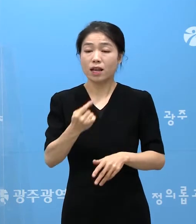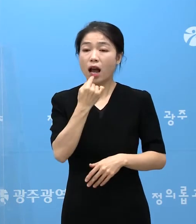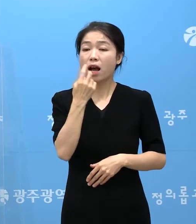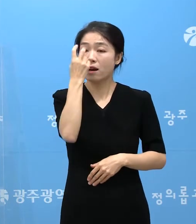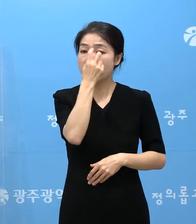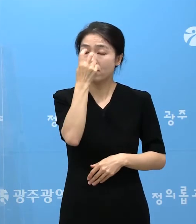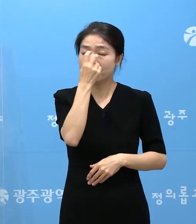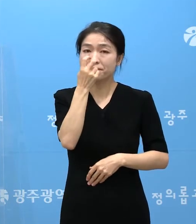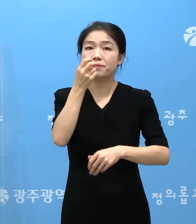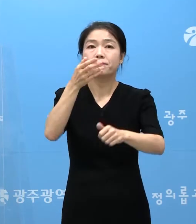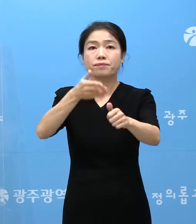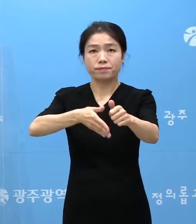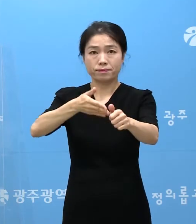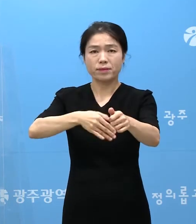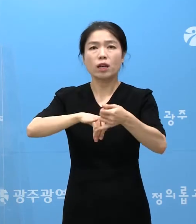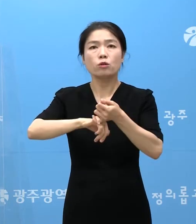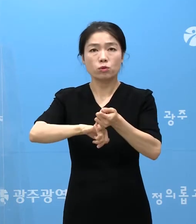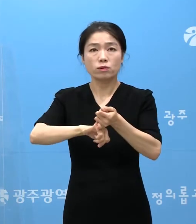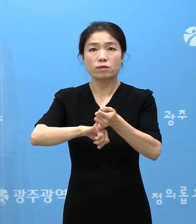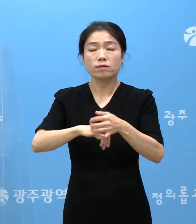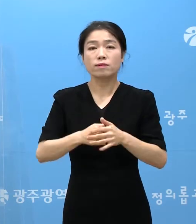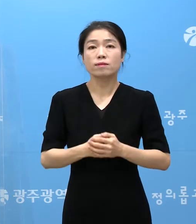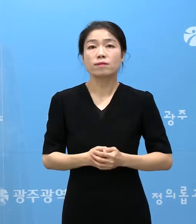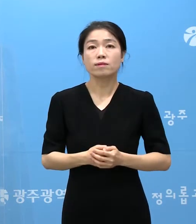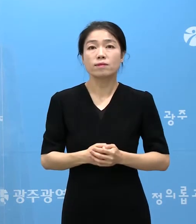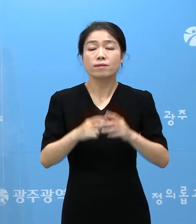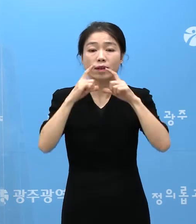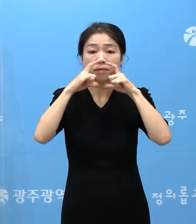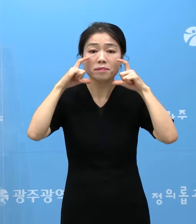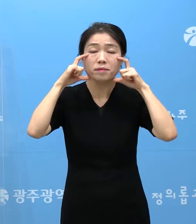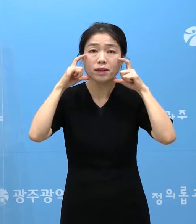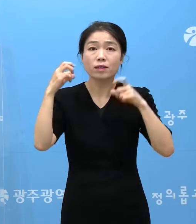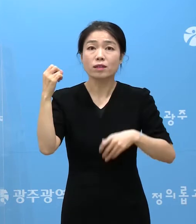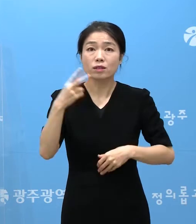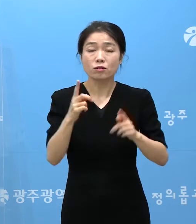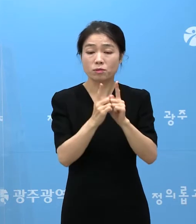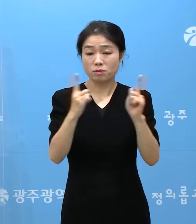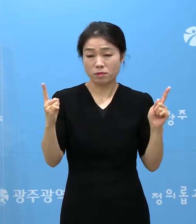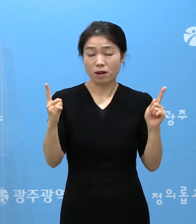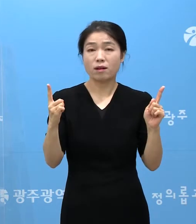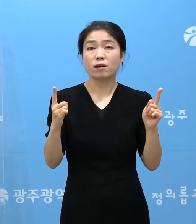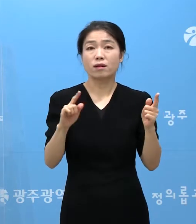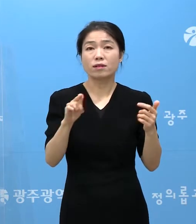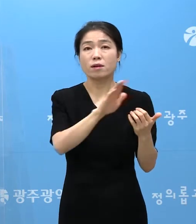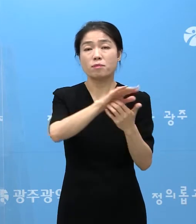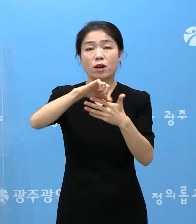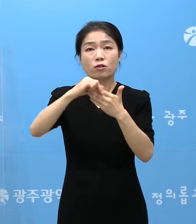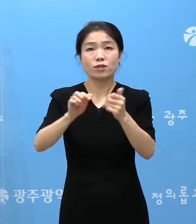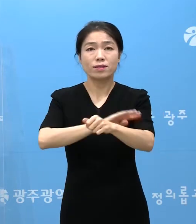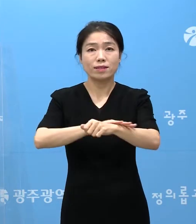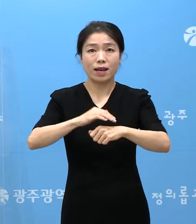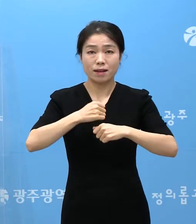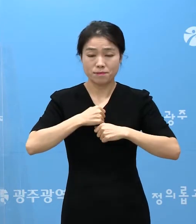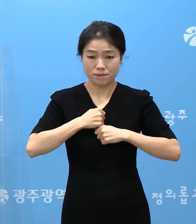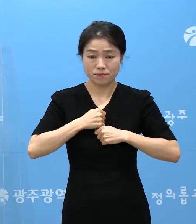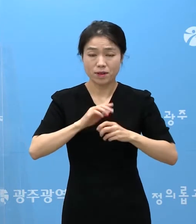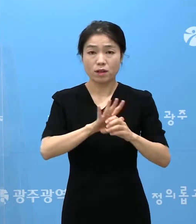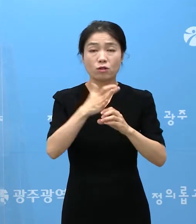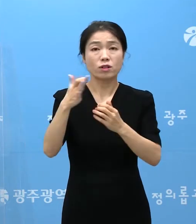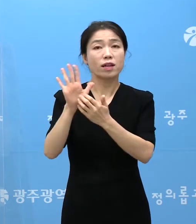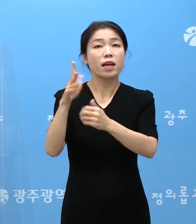코로나19 진단검사를 받아주시기 바랍니다. 마스크 착용과 거리 두기 등 방역수칙 준수,